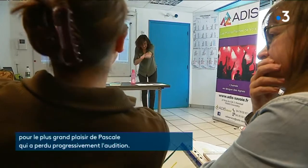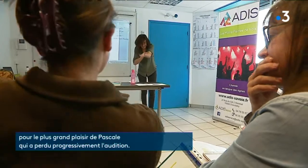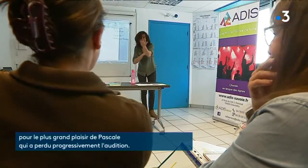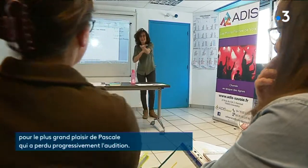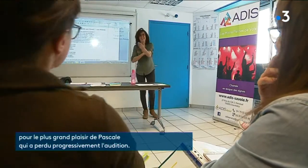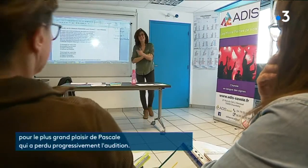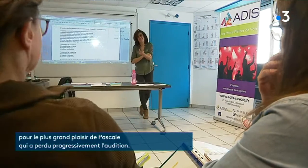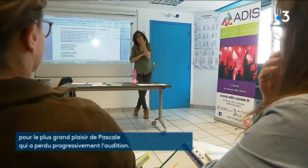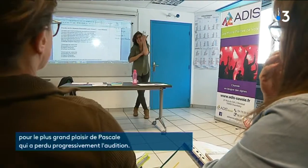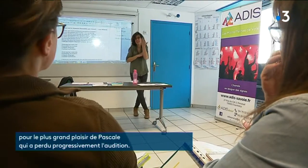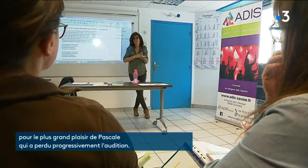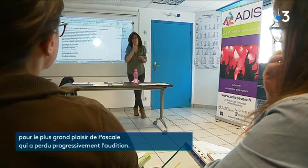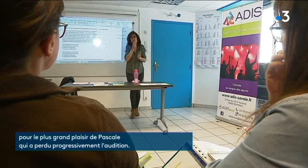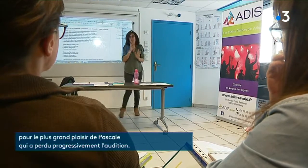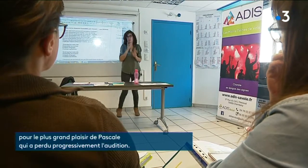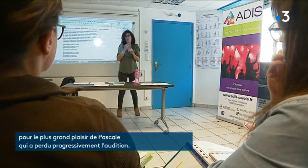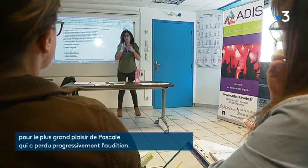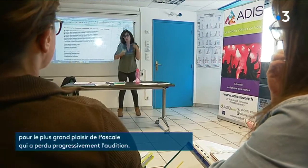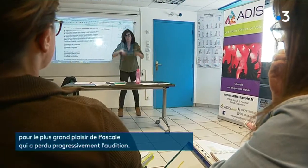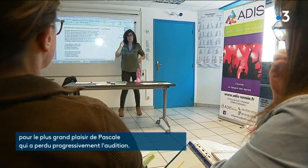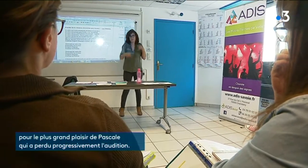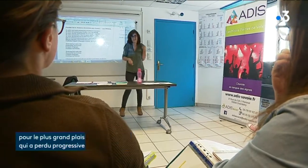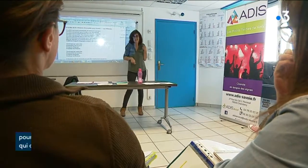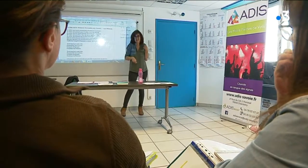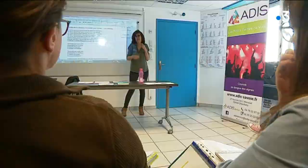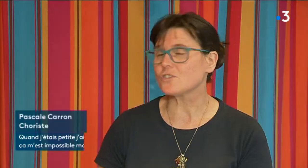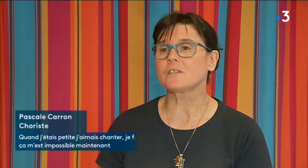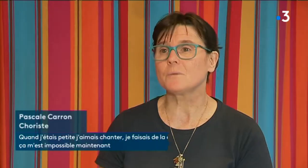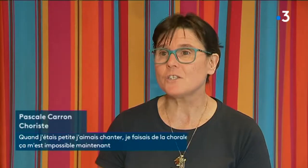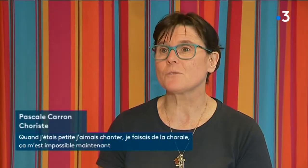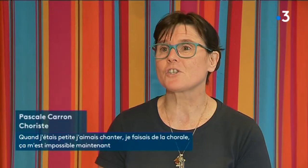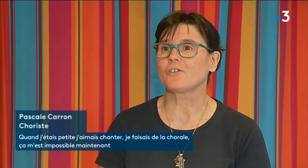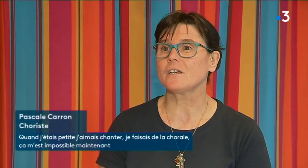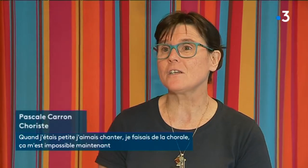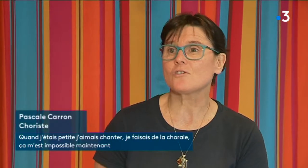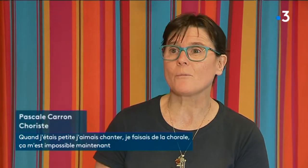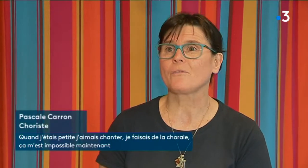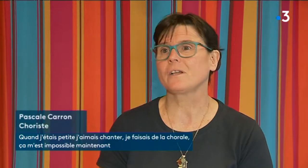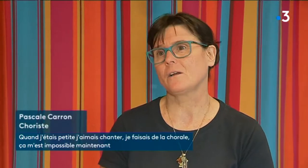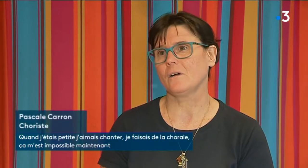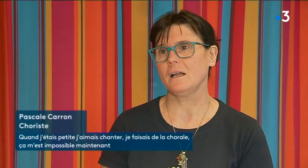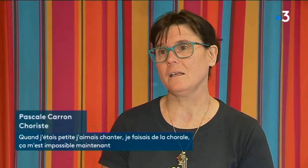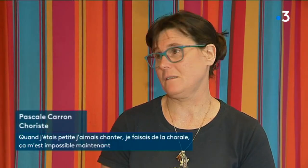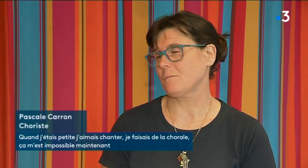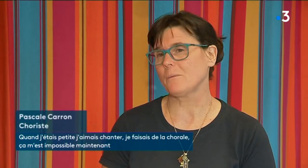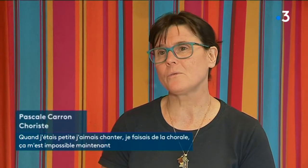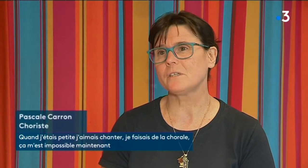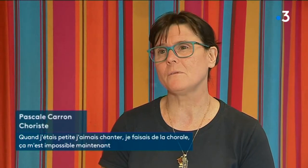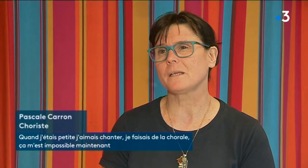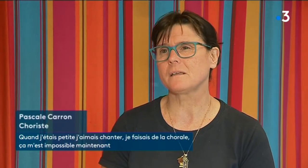de Pascal, qui a perdu progressivement l'audition. Quand j'étais petite, j'aimais chanter, j'ai un peu fait de la chorale, et ça m'est impossible maintenant.